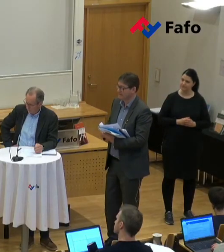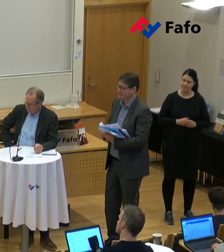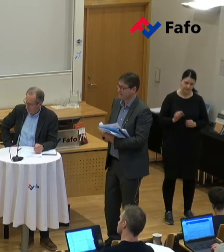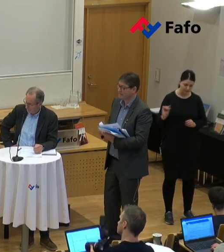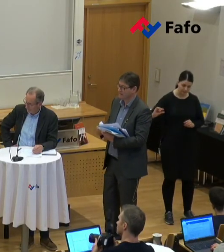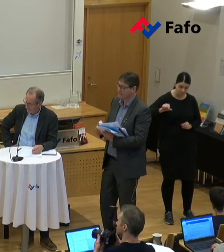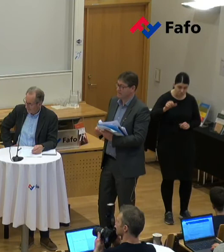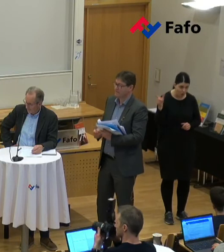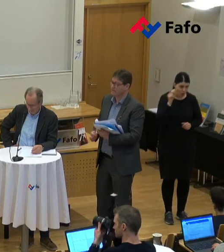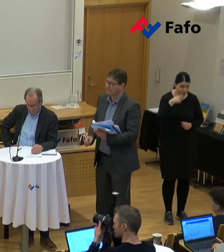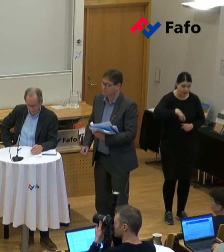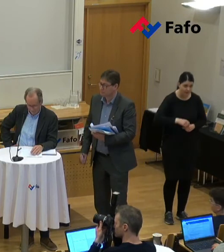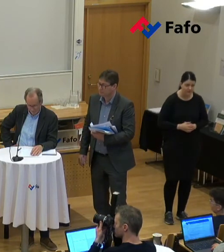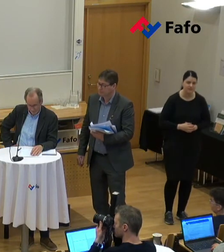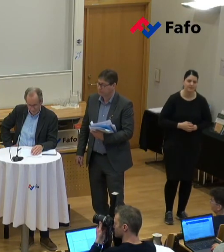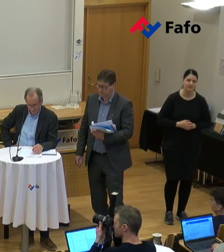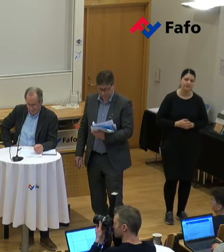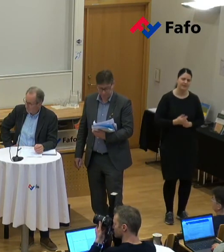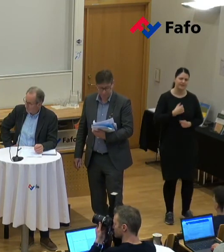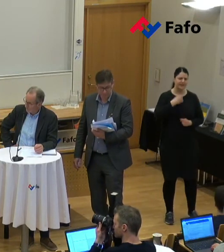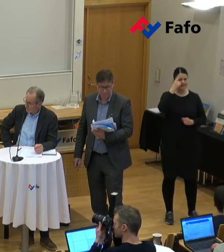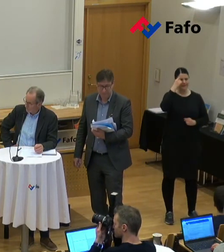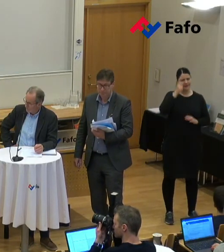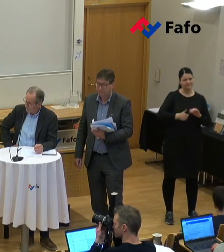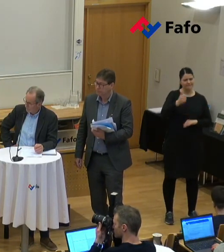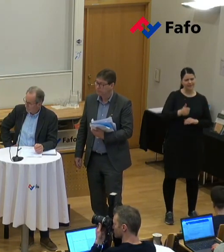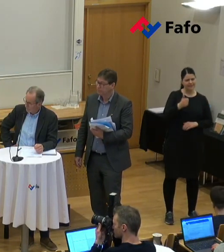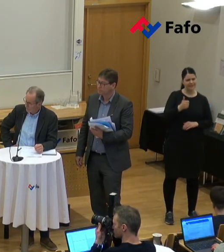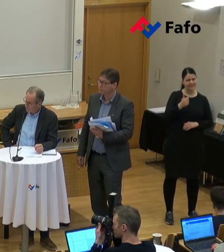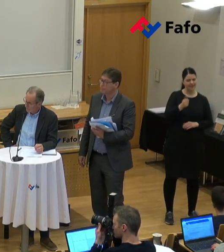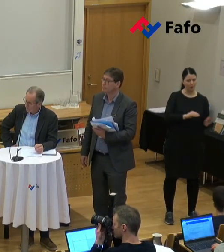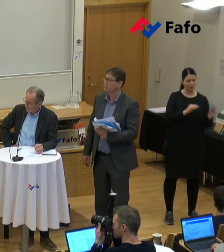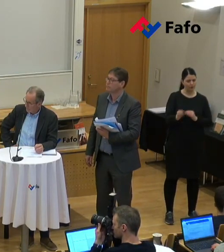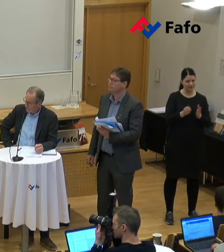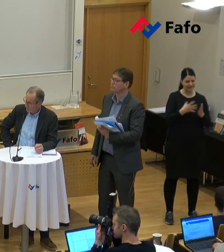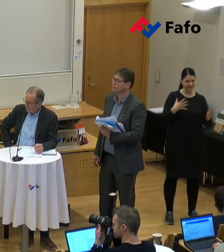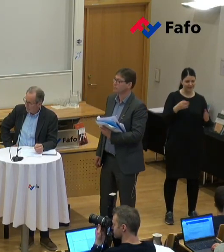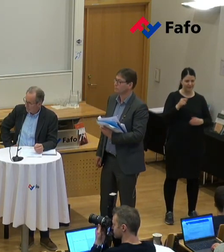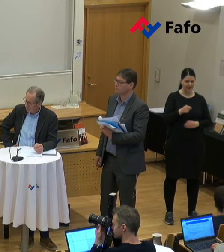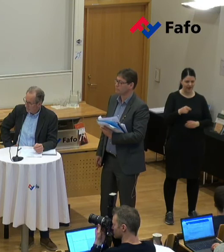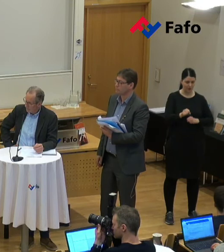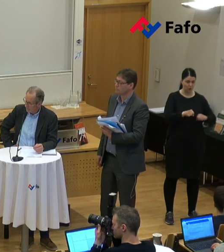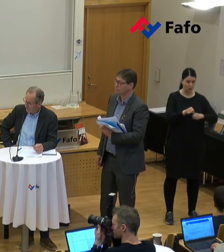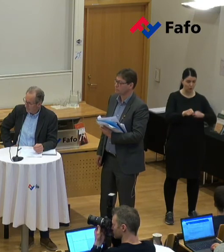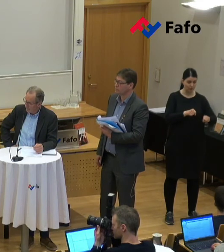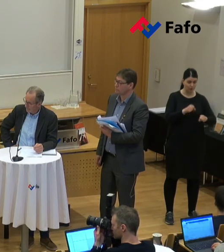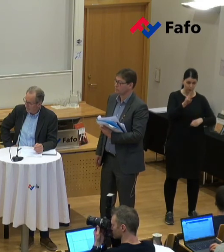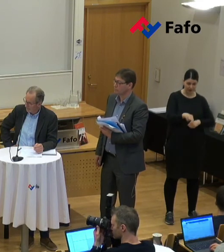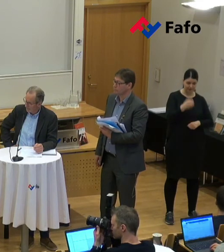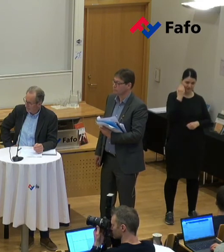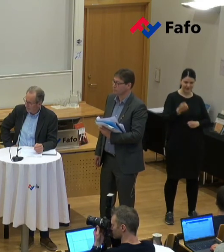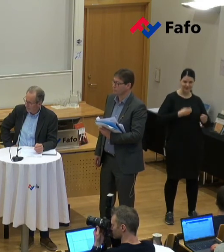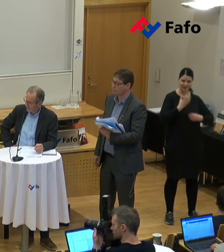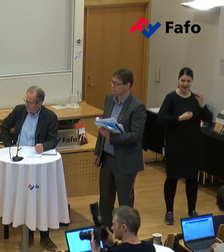Snur denne litt. Hører dere meg nå? Ja. Jeg tenker at den viktigste kanskje overføringsverdien er jo at kommunen-Norge blir inspirert.